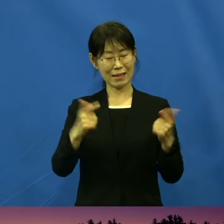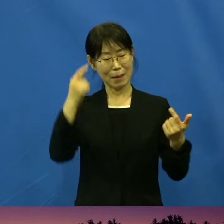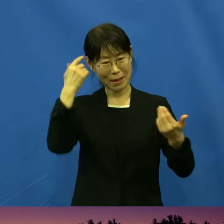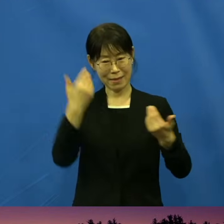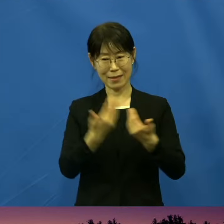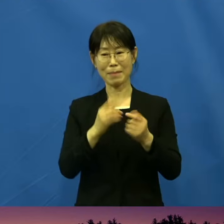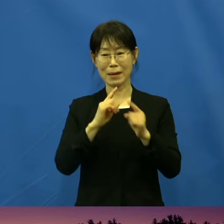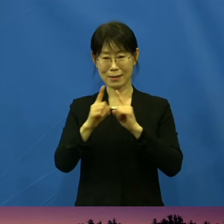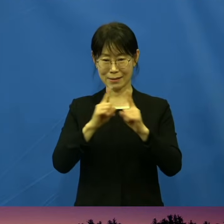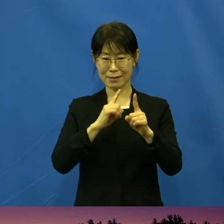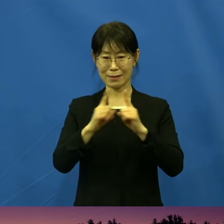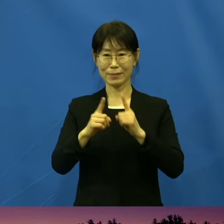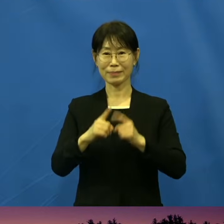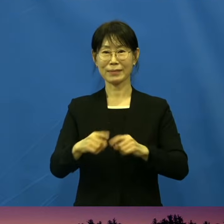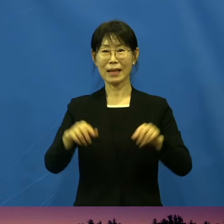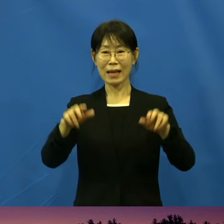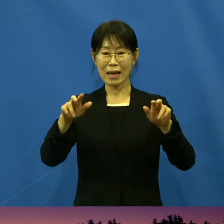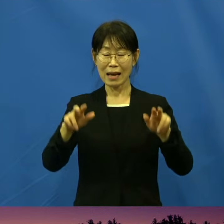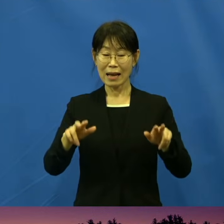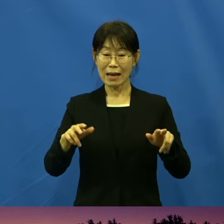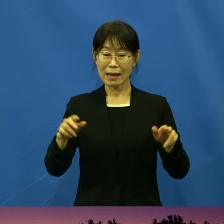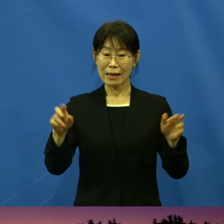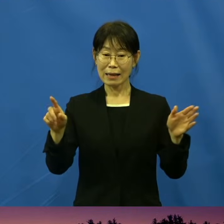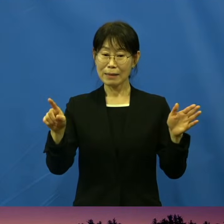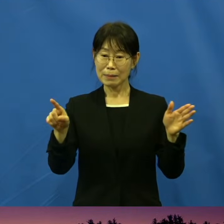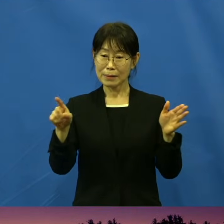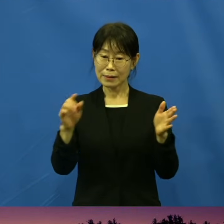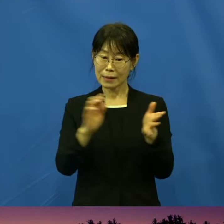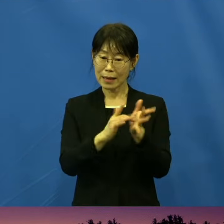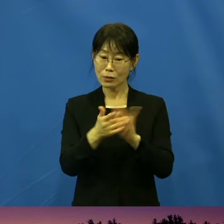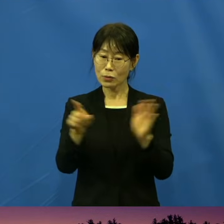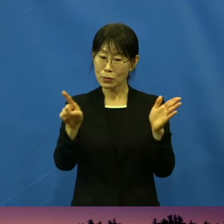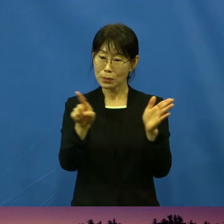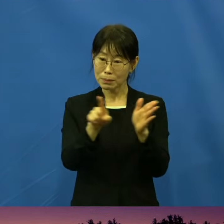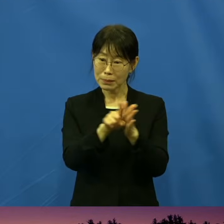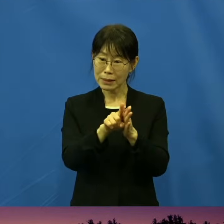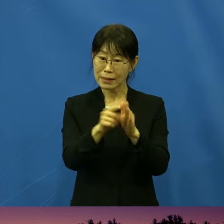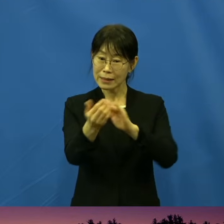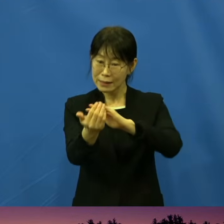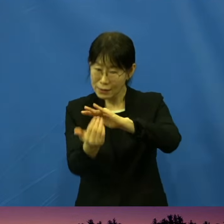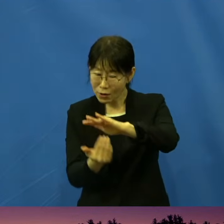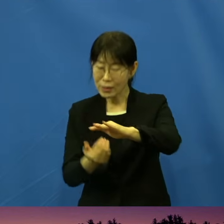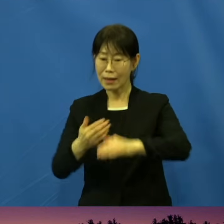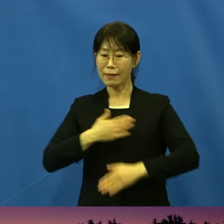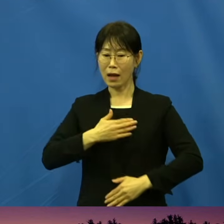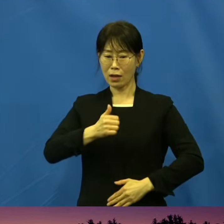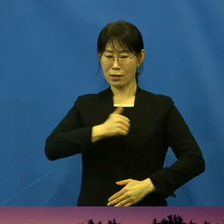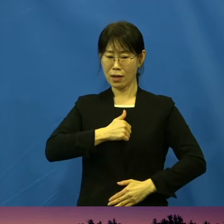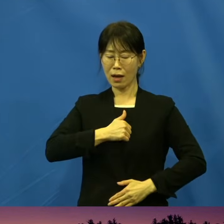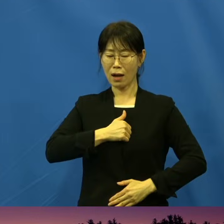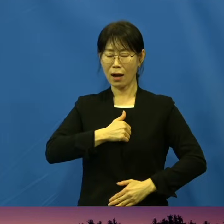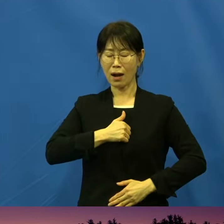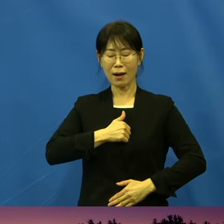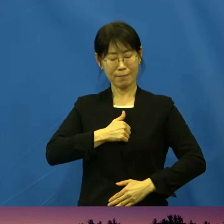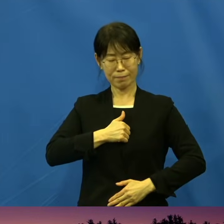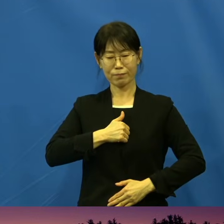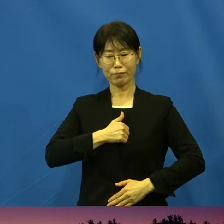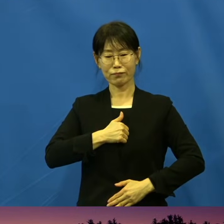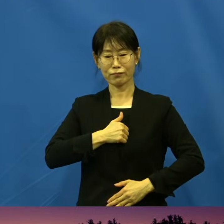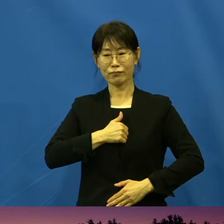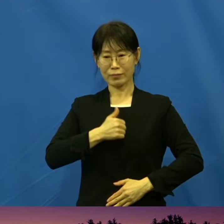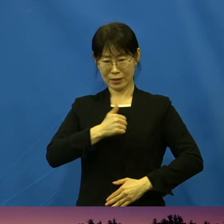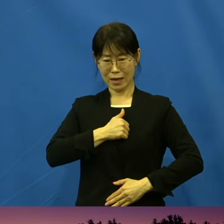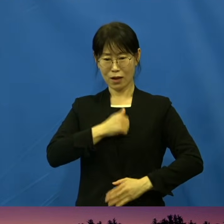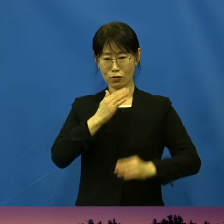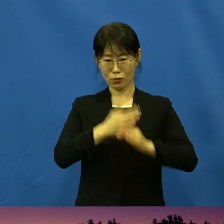갈라디아서 2장 20절은 이전에 내가 죽었다라고 자아의 죽음을 선포해야 된다는 거예요. 내가